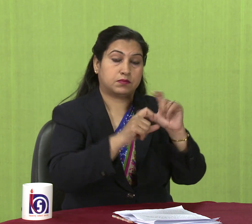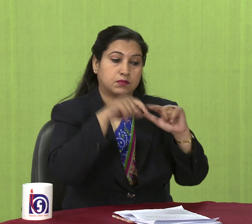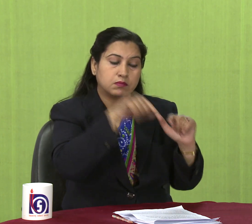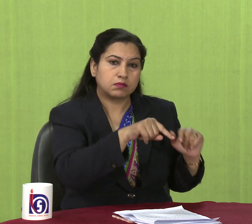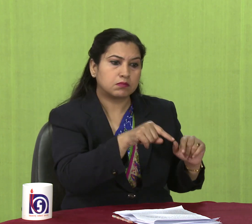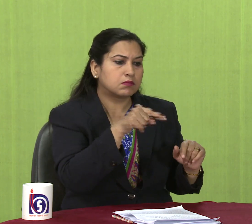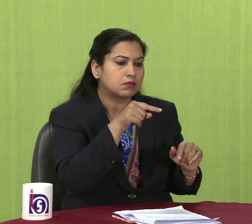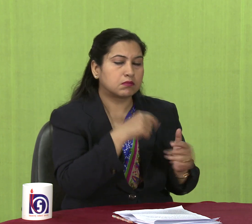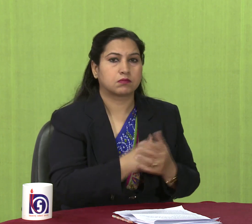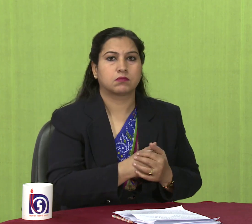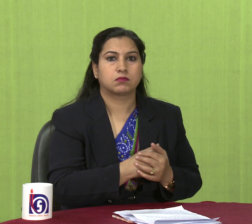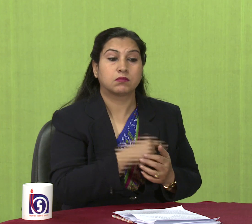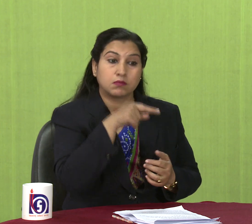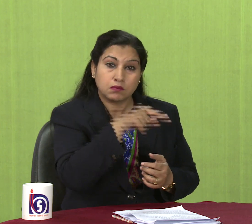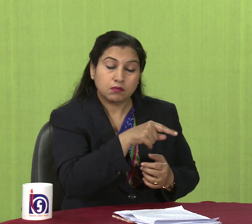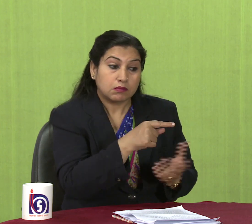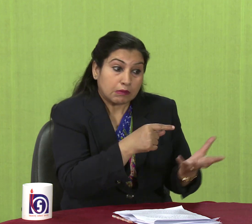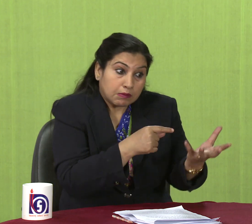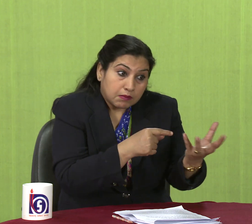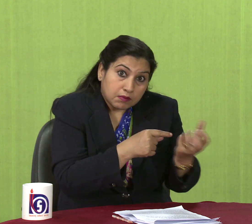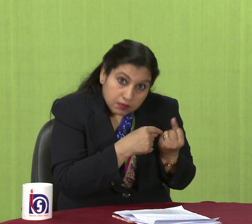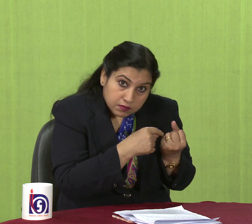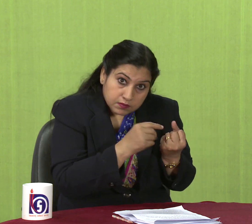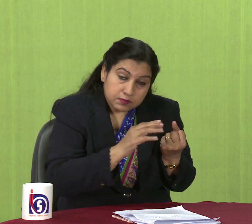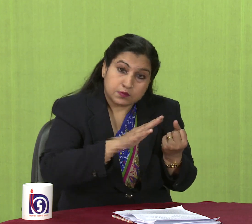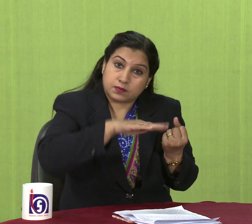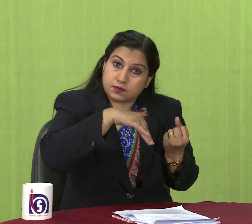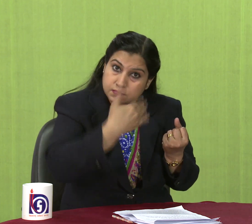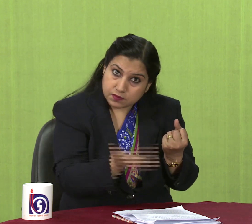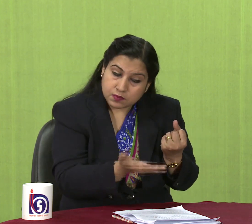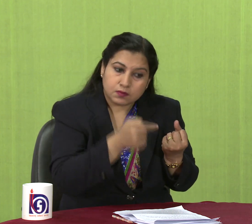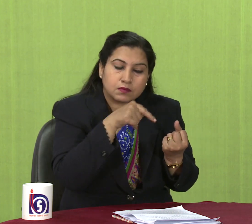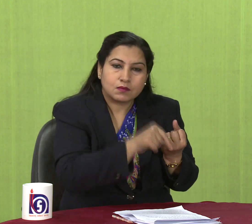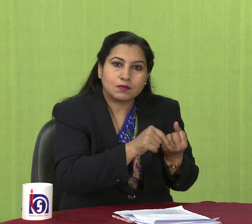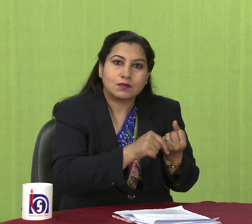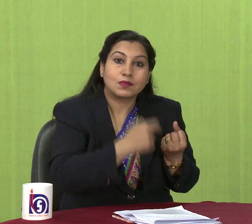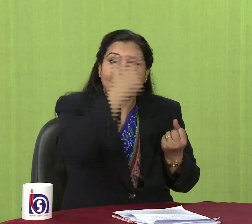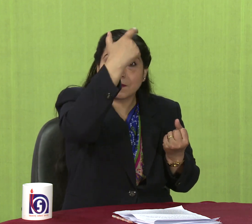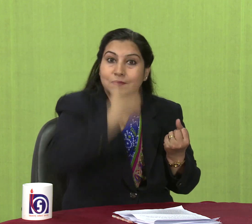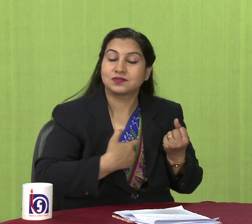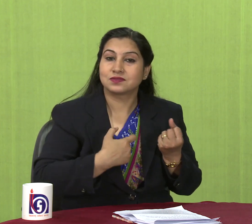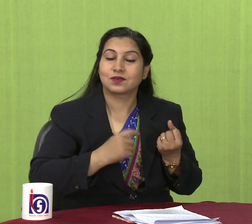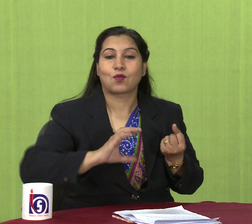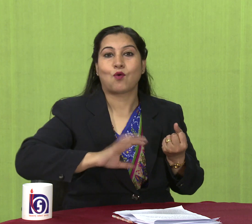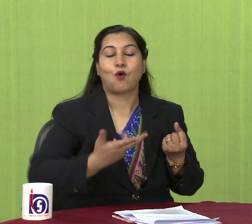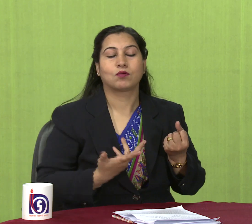सोने के मिलने पर उसकी स्थिति इससे भी